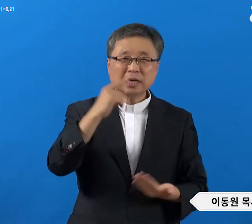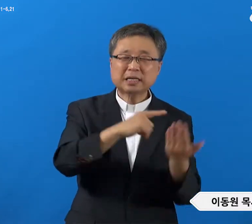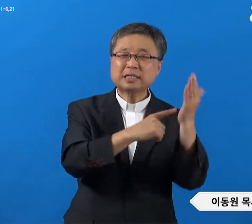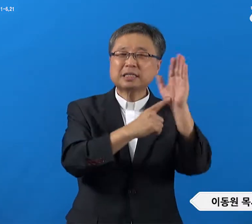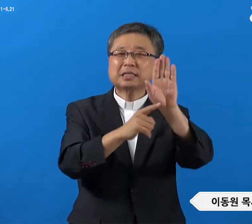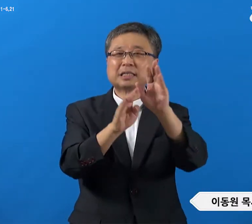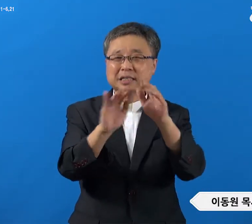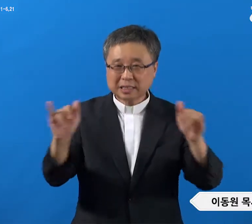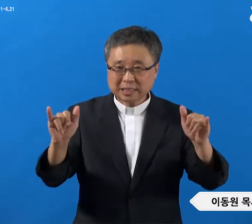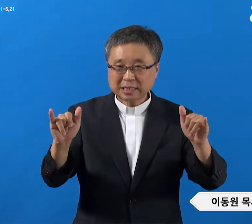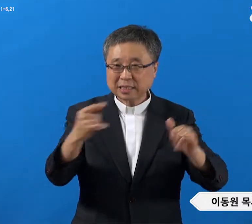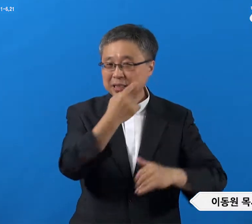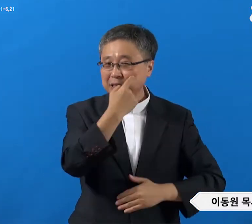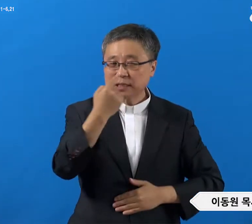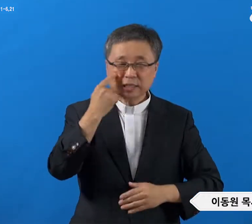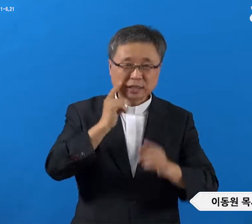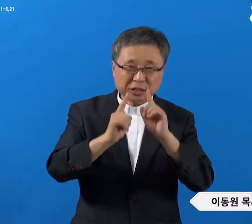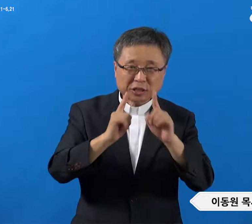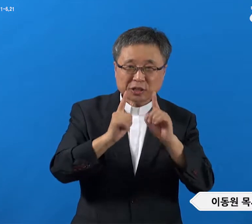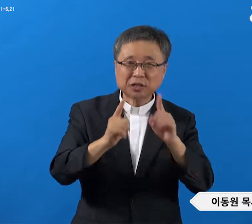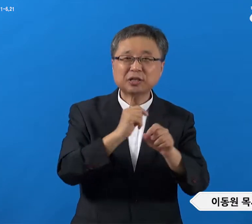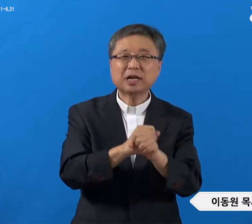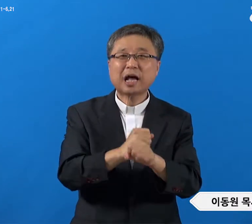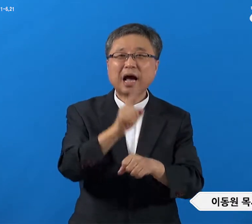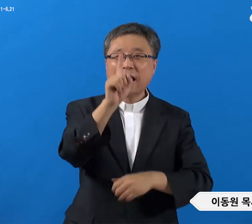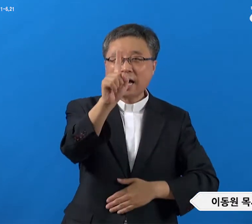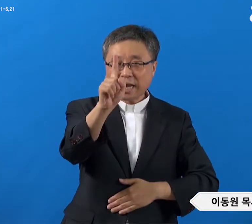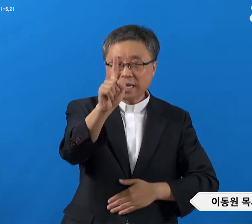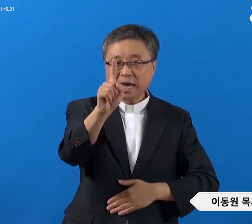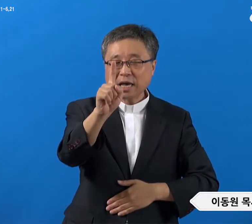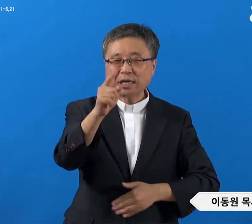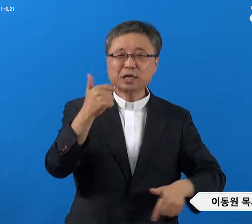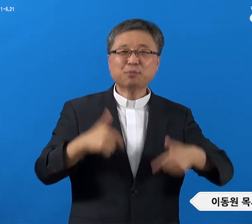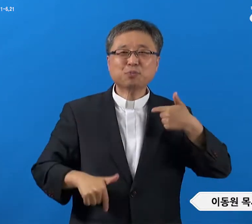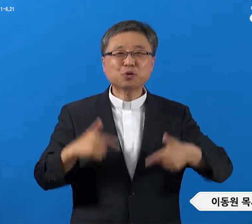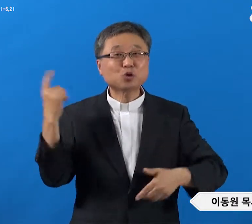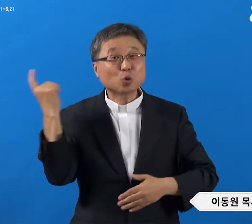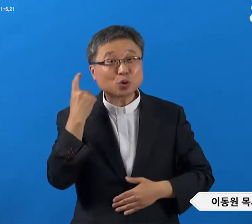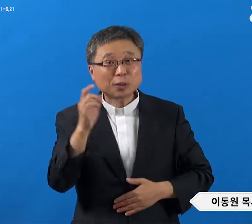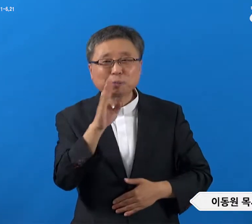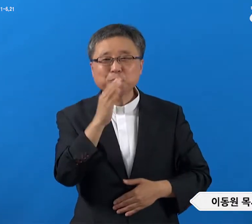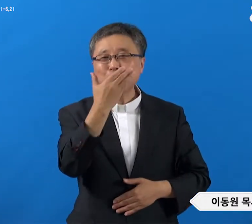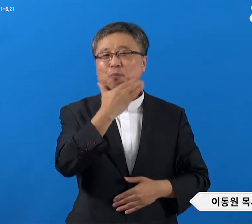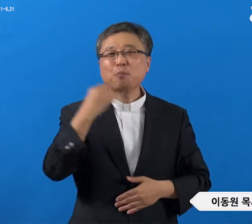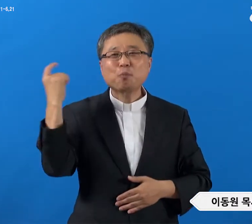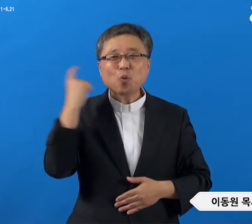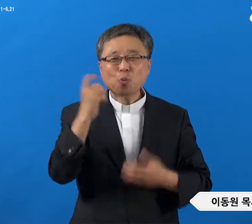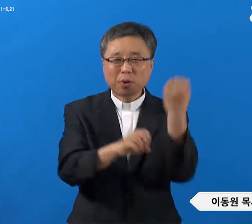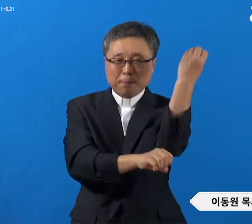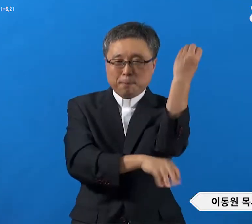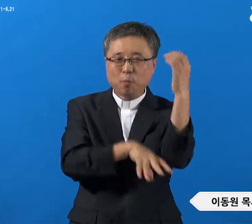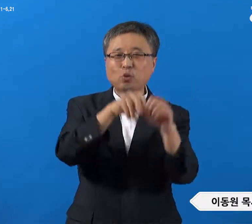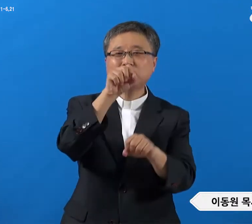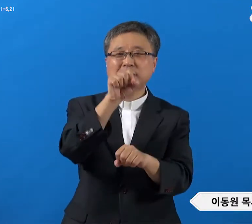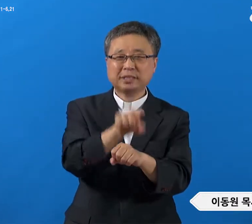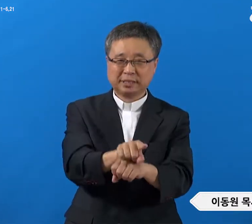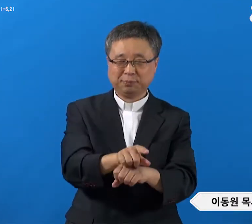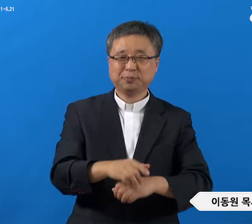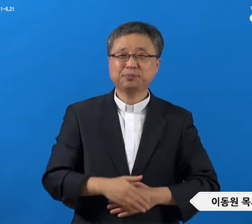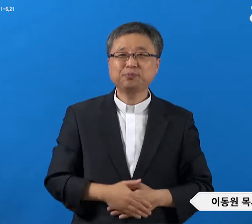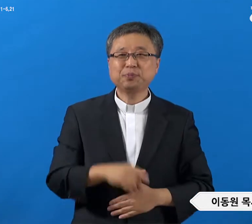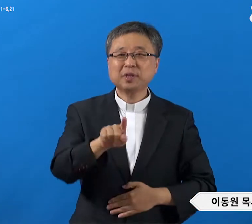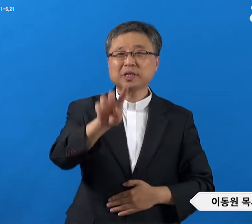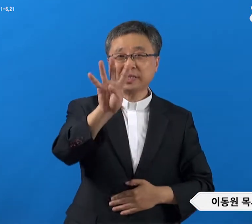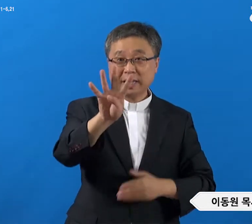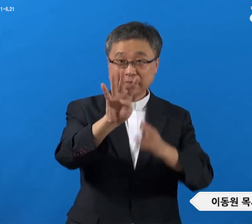증인들이 증언한 하나의 기쁜 소식, 이것이 바로 복음의 본질입니다.